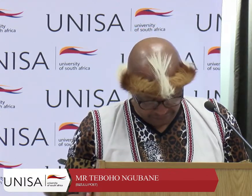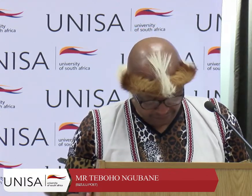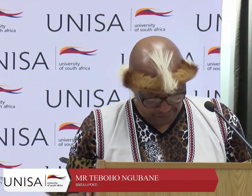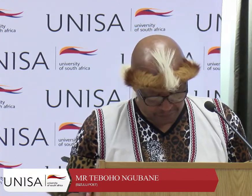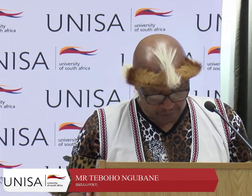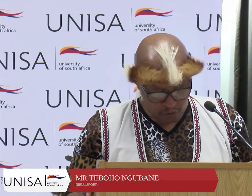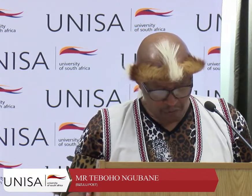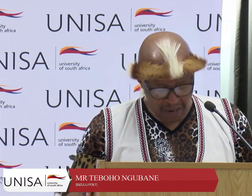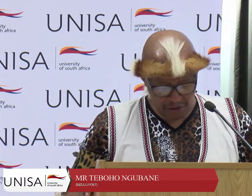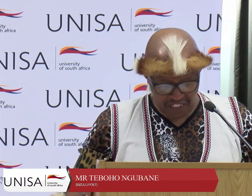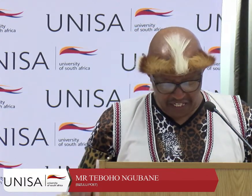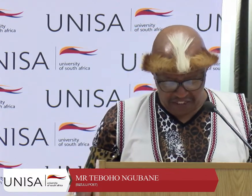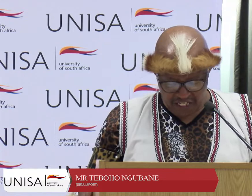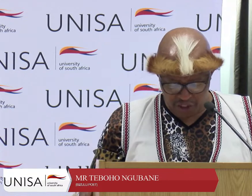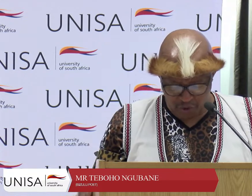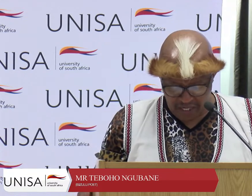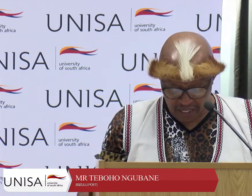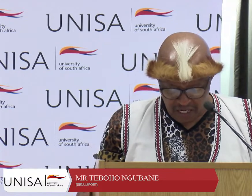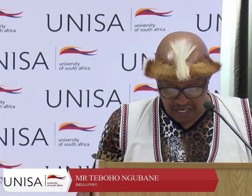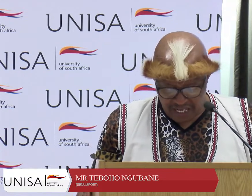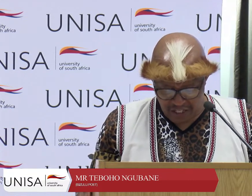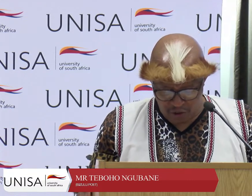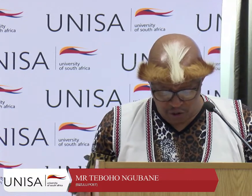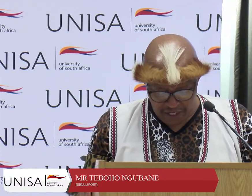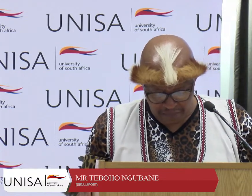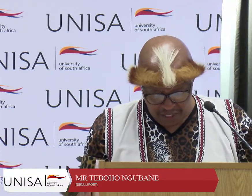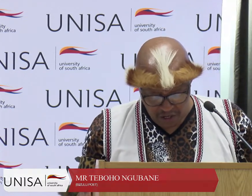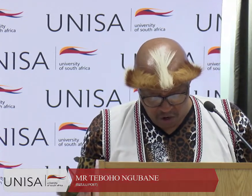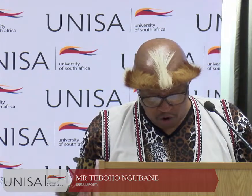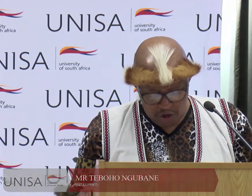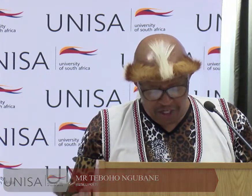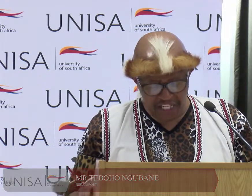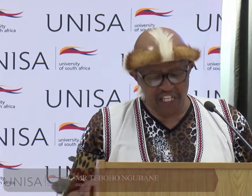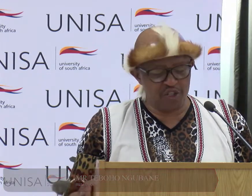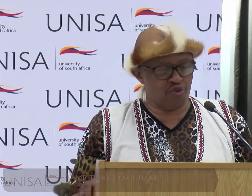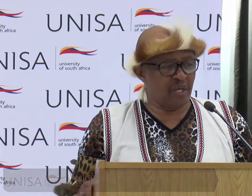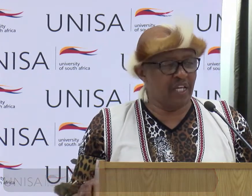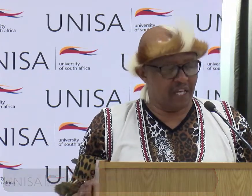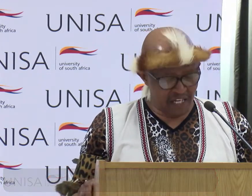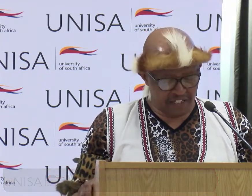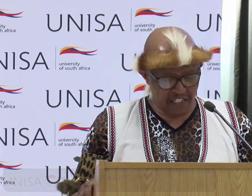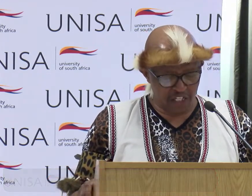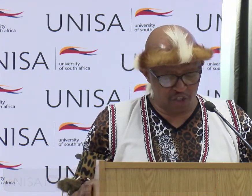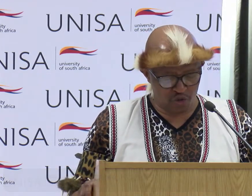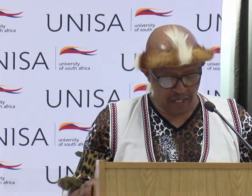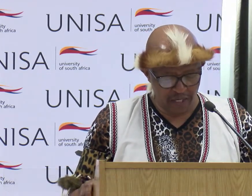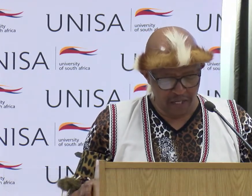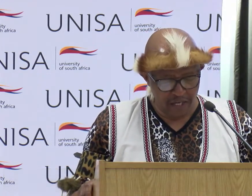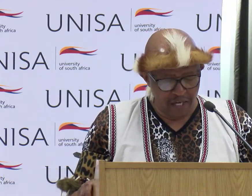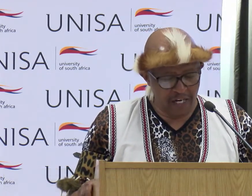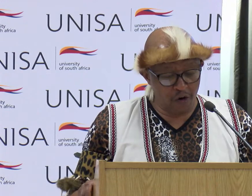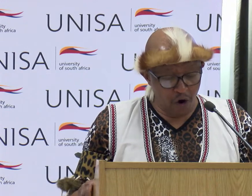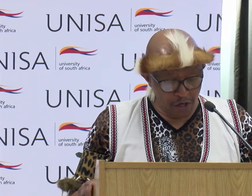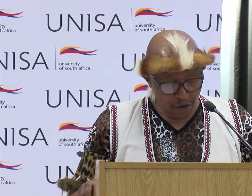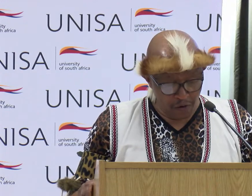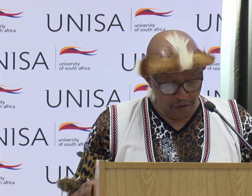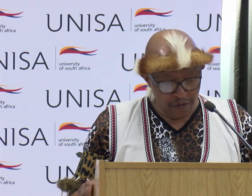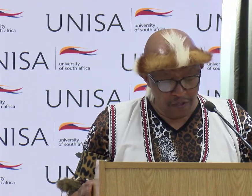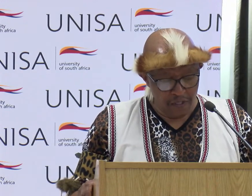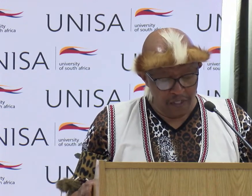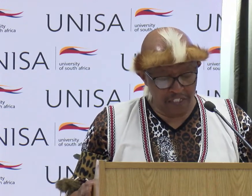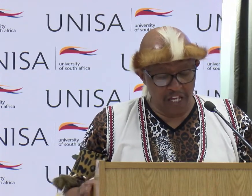mama, umama ozala isizwe kanye nolimi oliyizwi lesizwe.